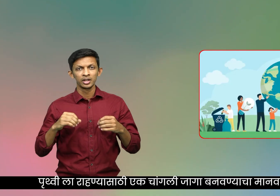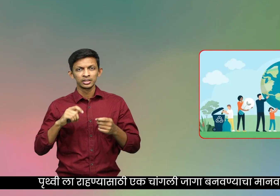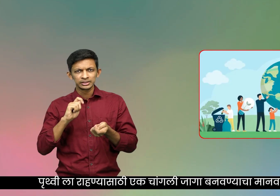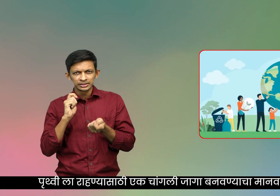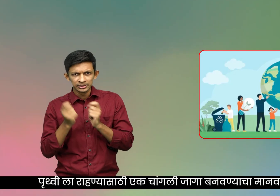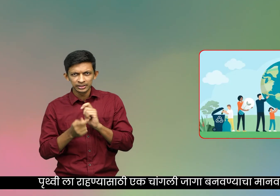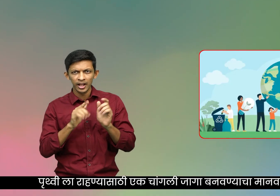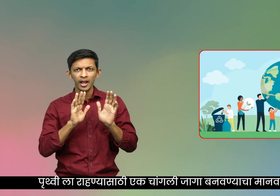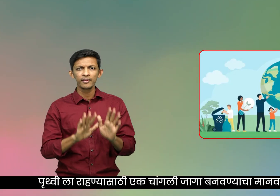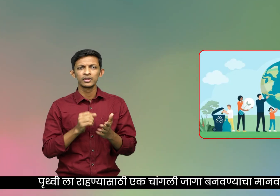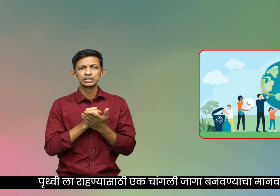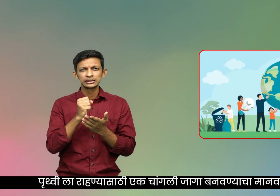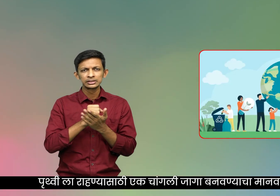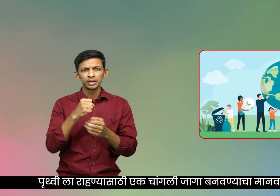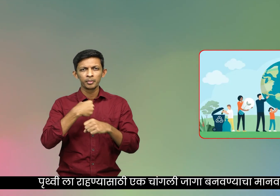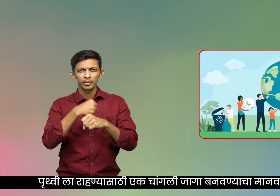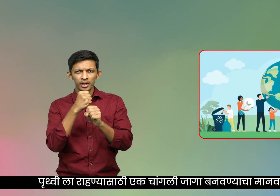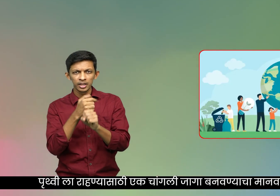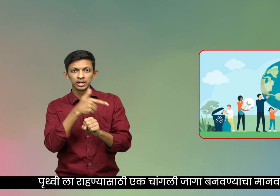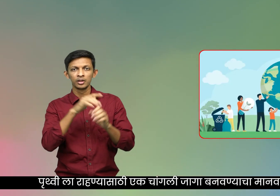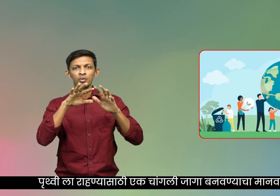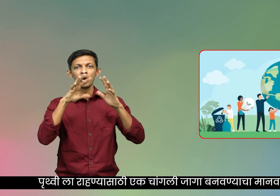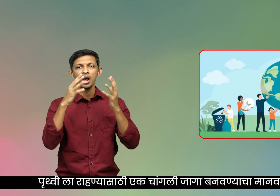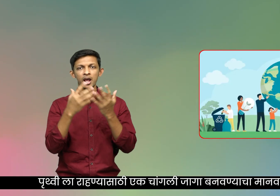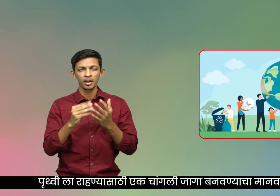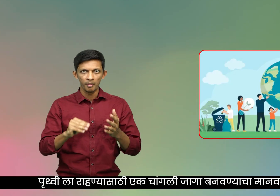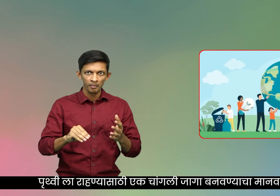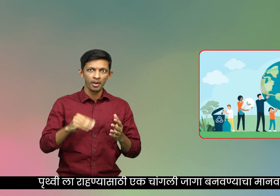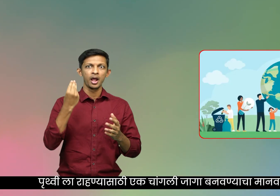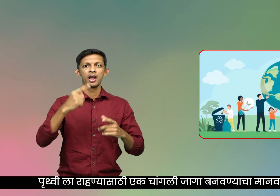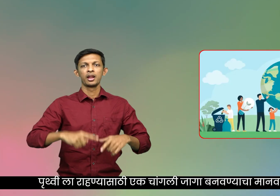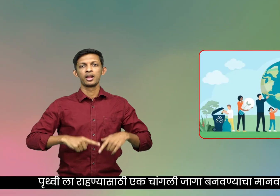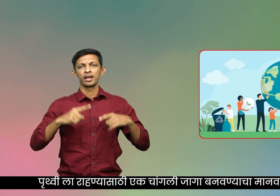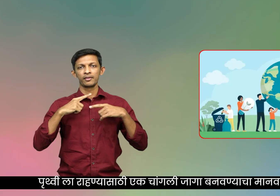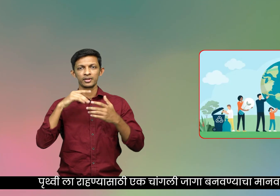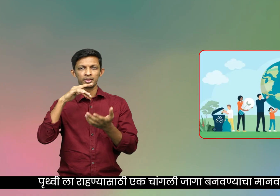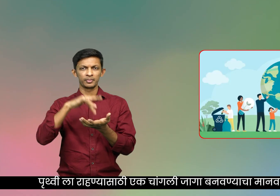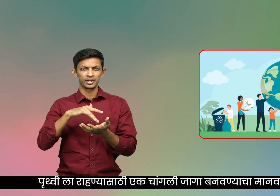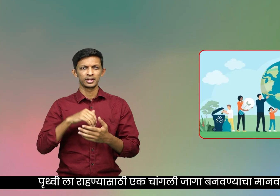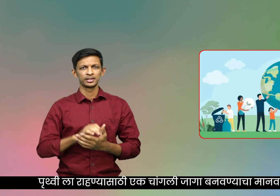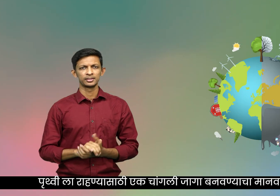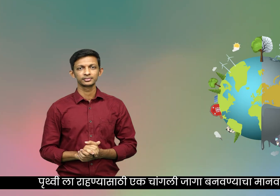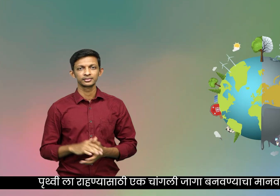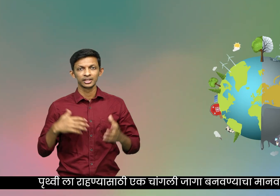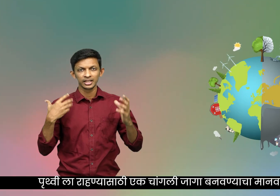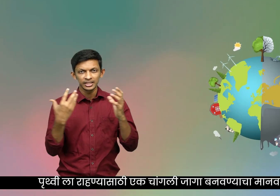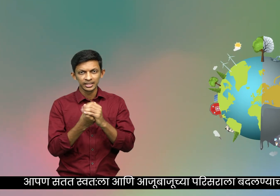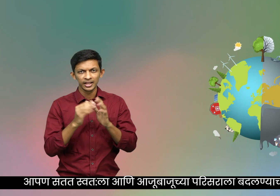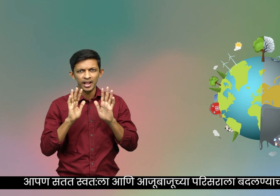पृथ्वीला राहण्यासाठी एक चांगली जागा बनवण्याचा मानव प्रयत्न करत आहे. आपण